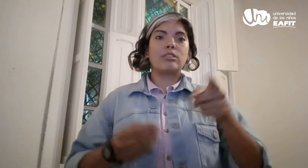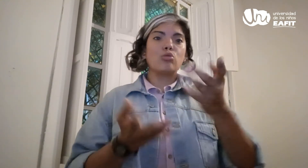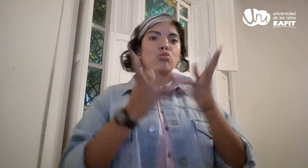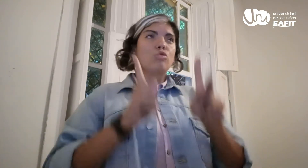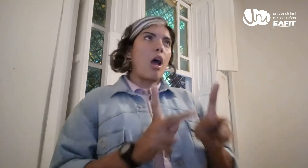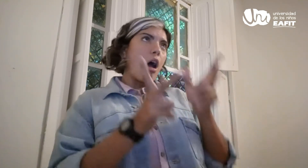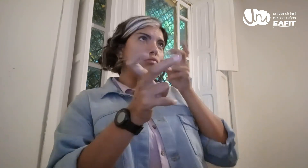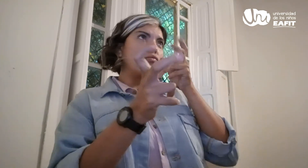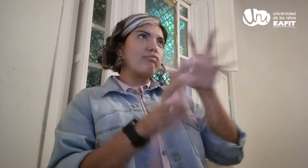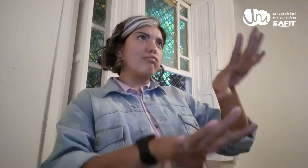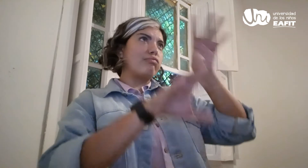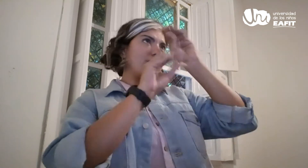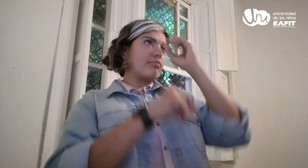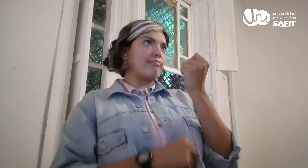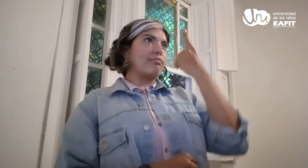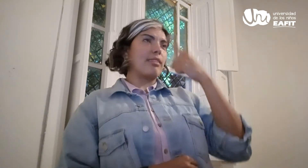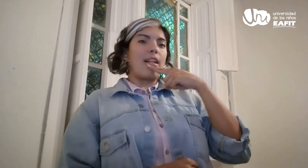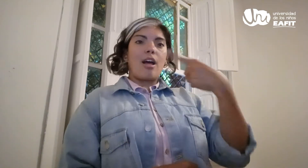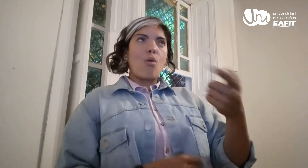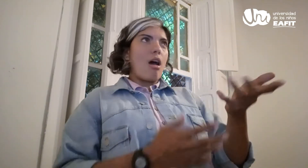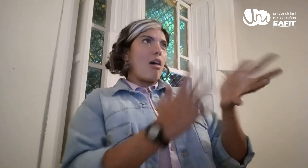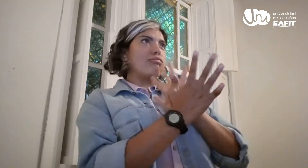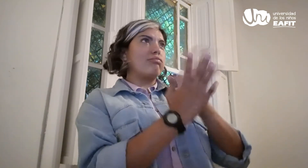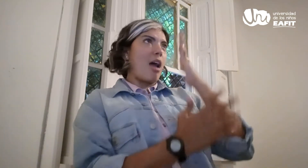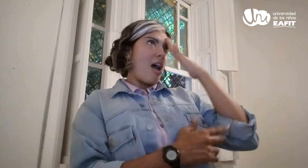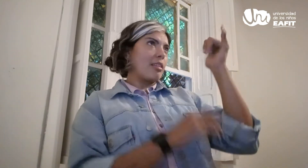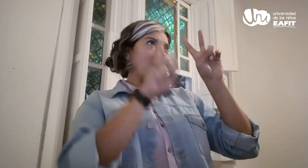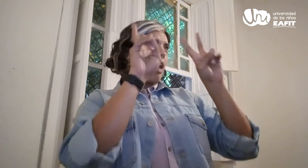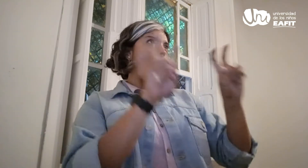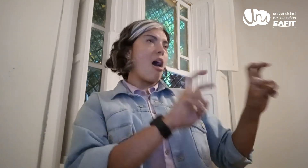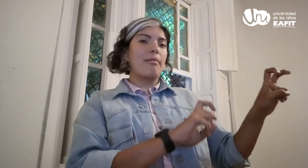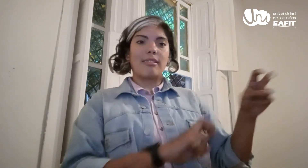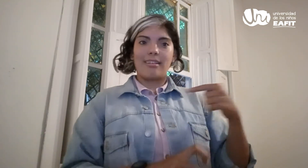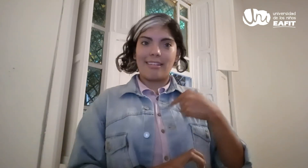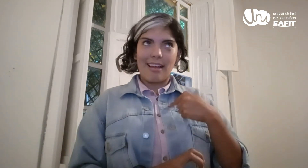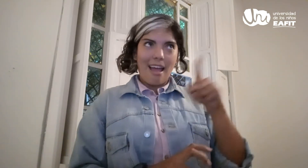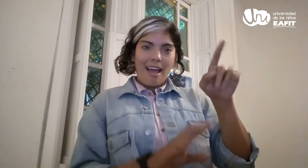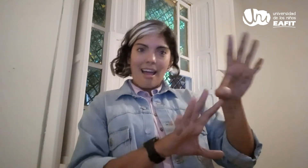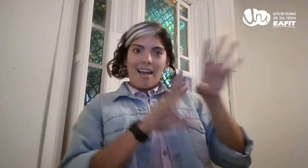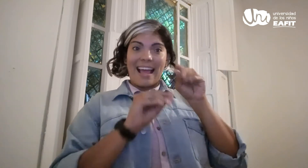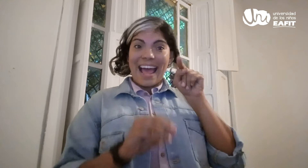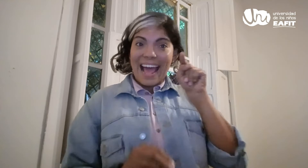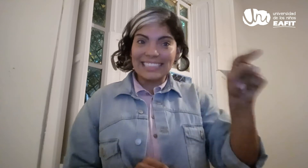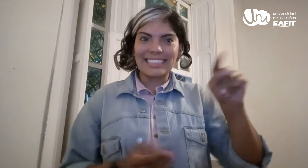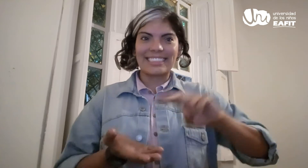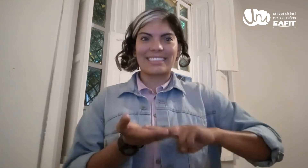oral, el intérprete pasa de una lengua a otra y así el estudiante puede acceder e interiorizar